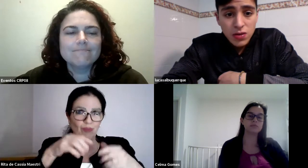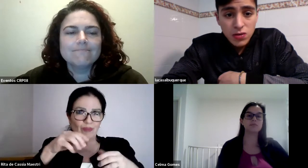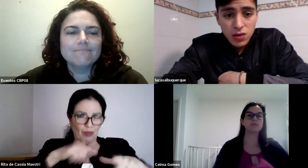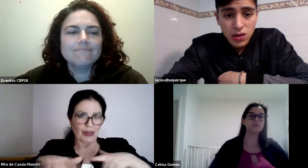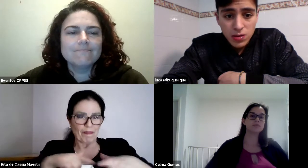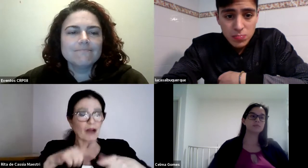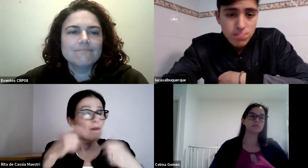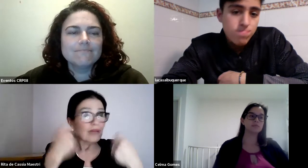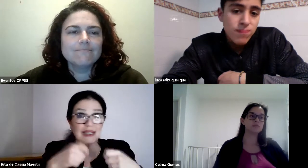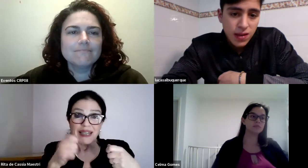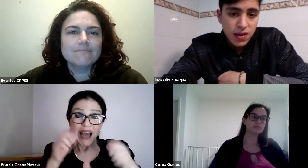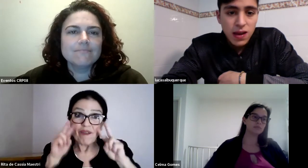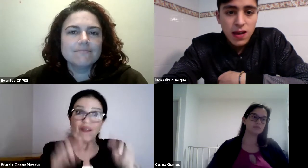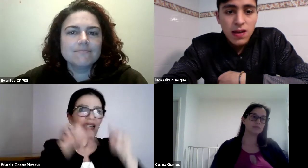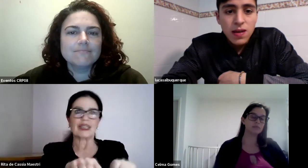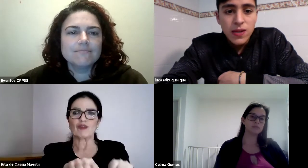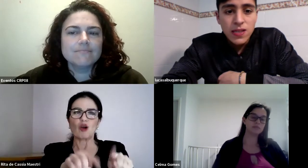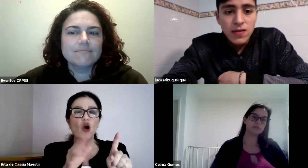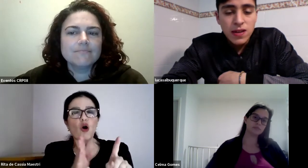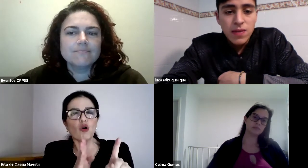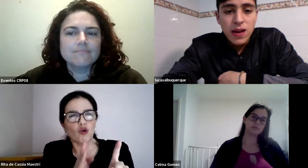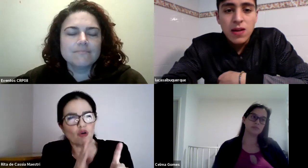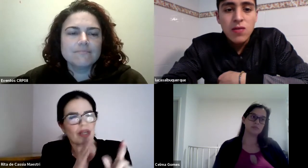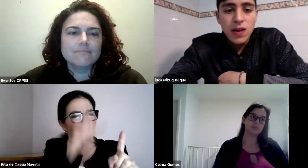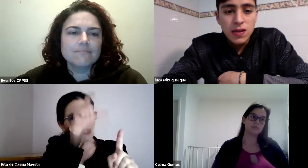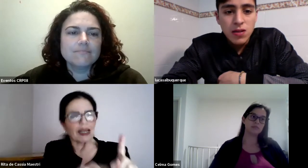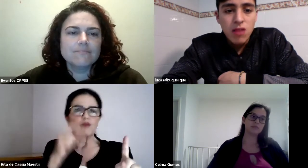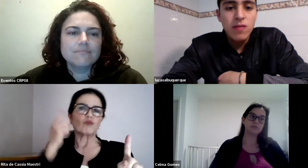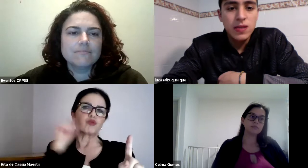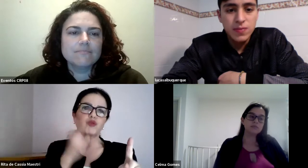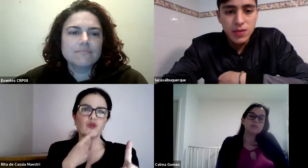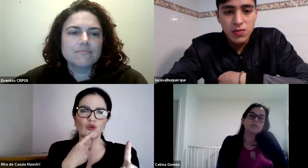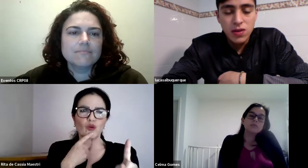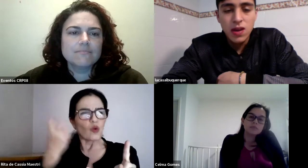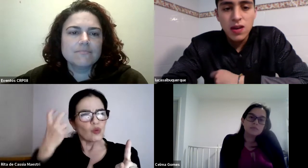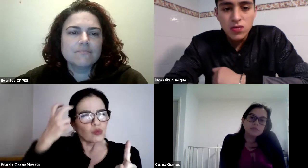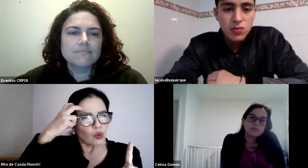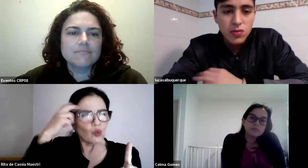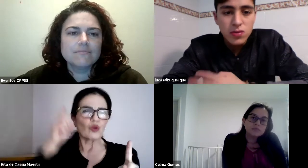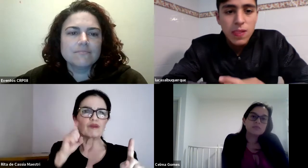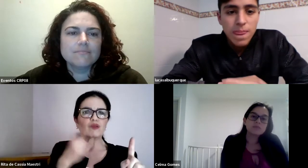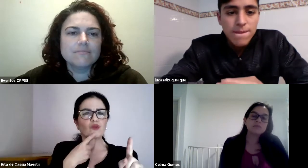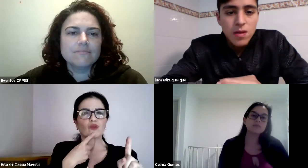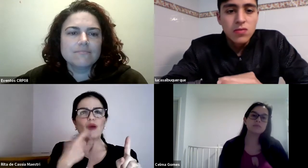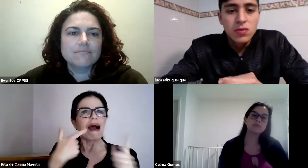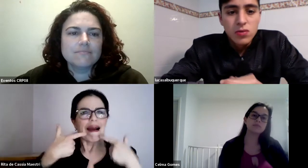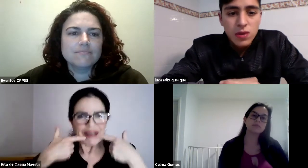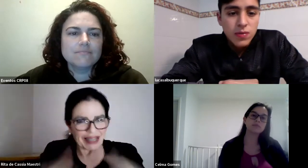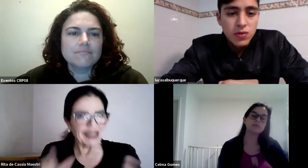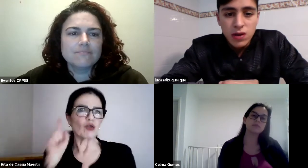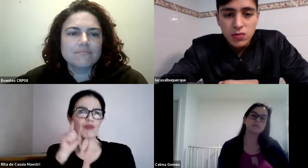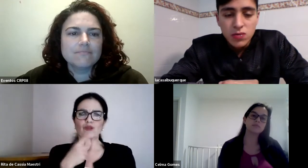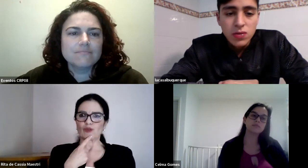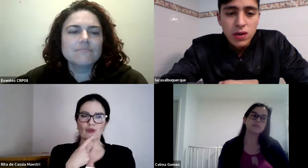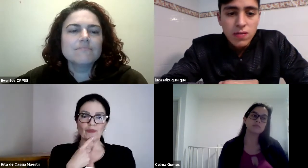a psicologia, né, precisava trabalhar com essa nova percepção de quem era o surdo. Um surdo que